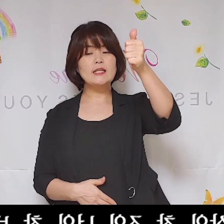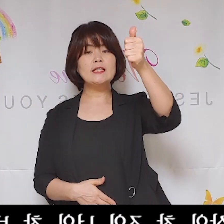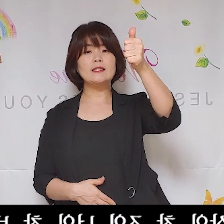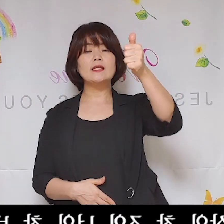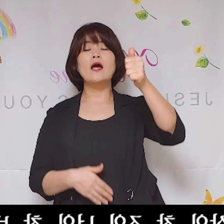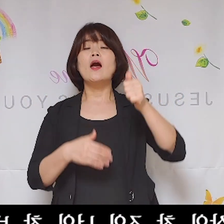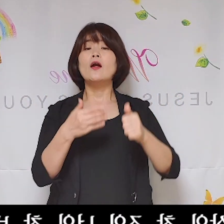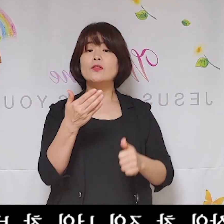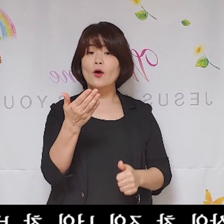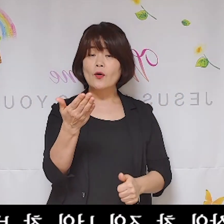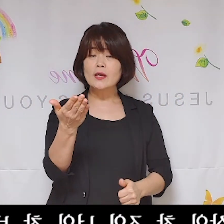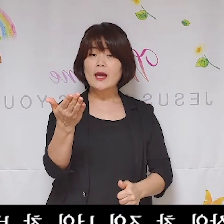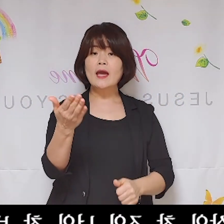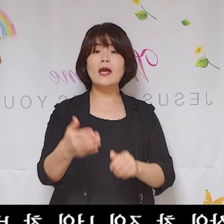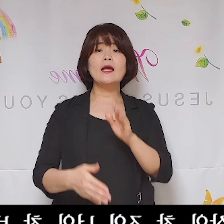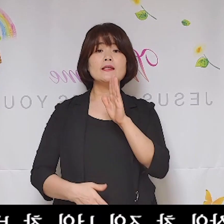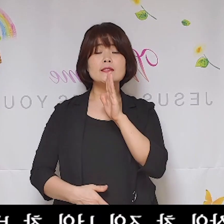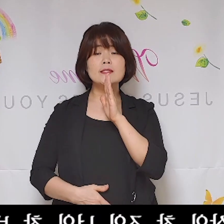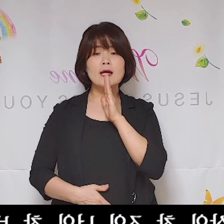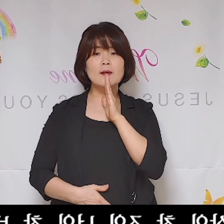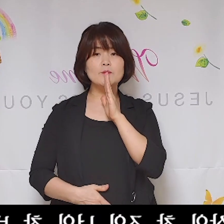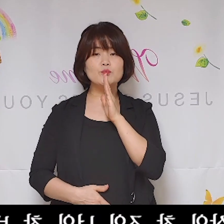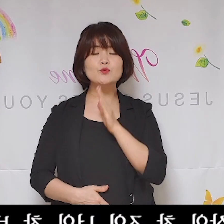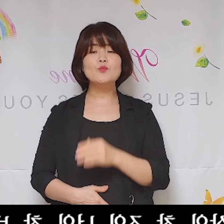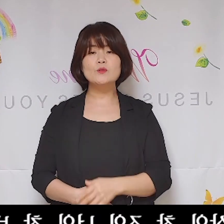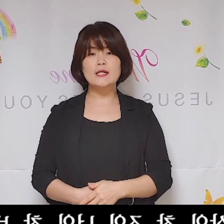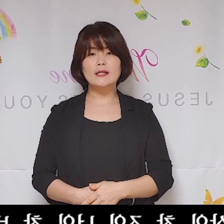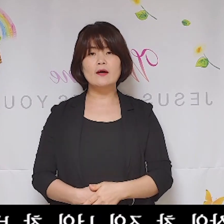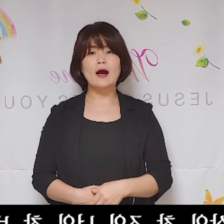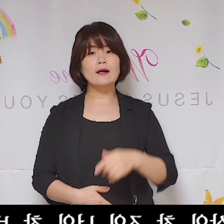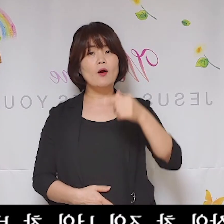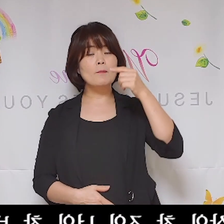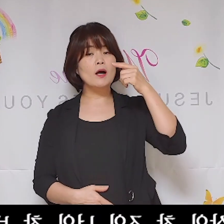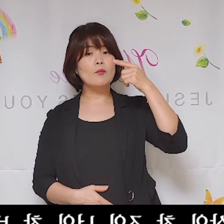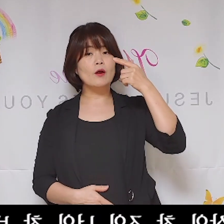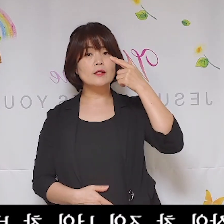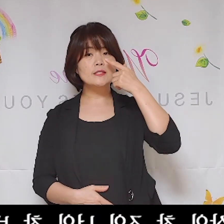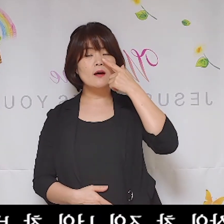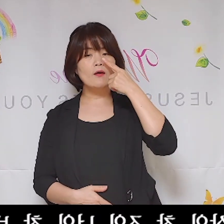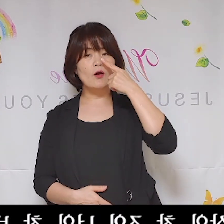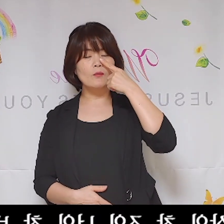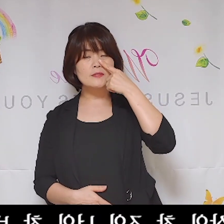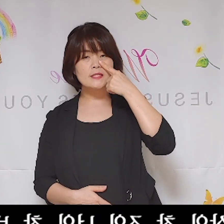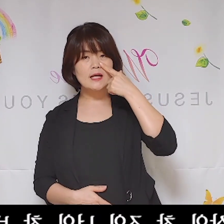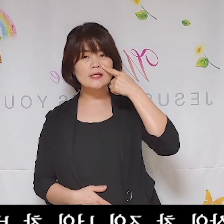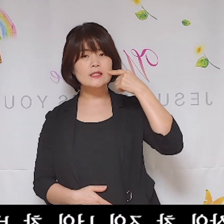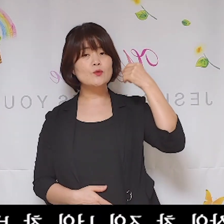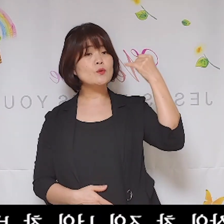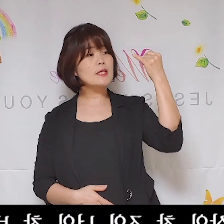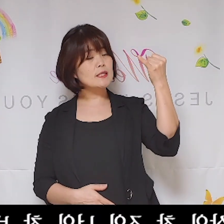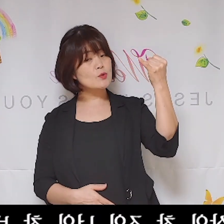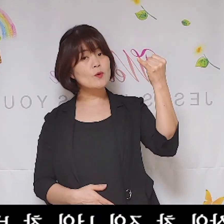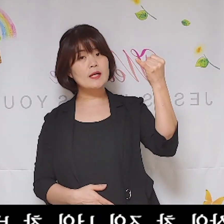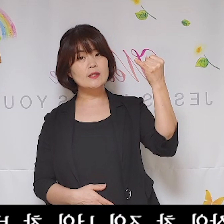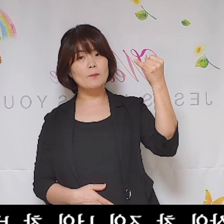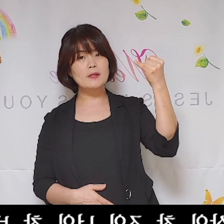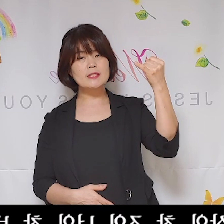주인 너의 참 부모잖아요. 아까 엄마가 뭐라 그랬죠? 검지를 하시고 새끼손가락이